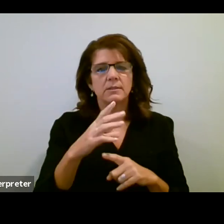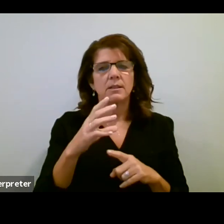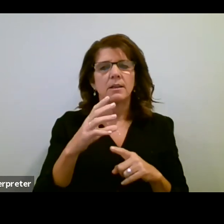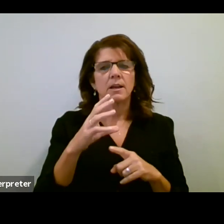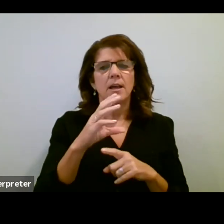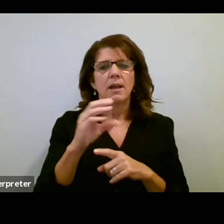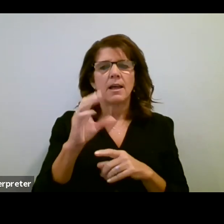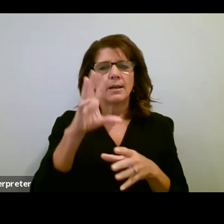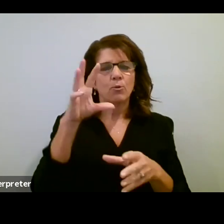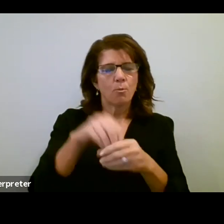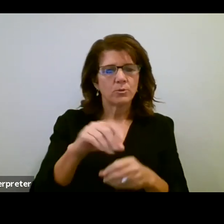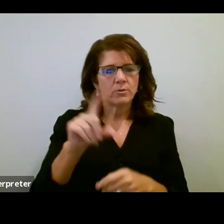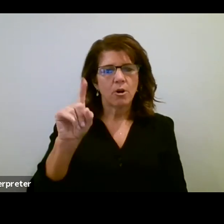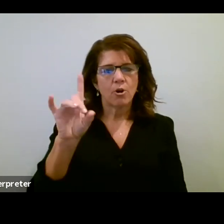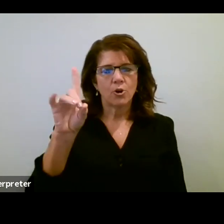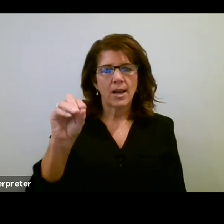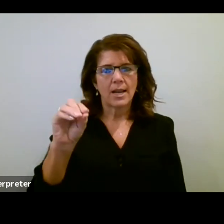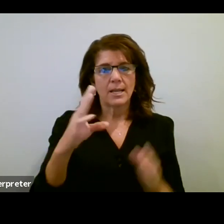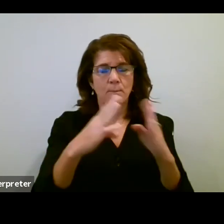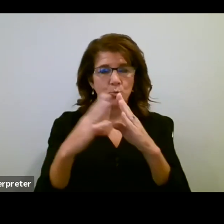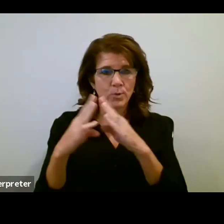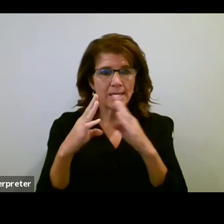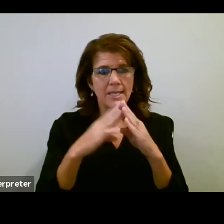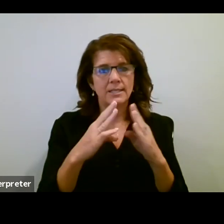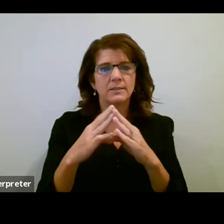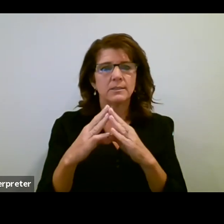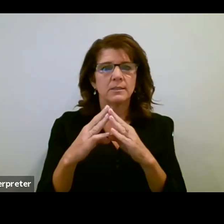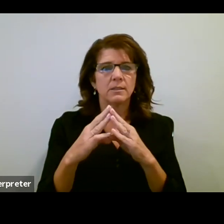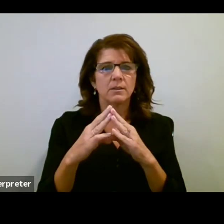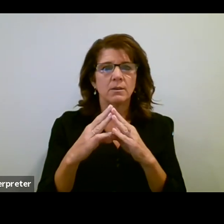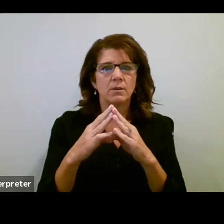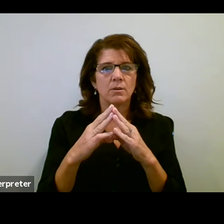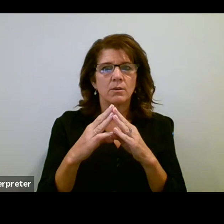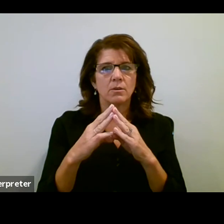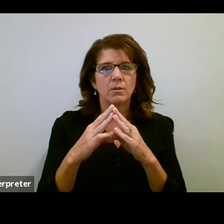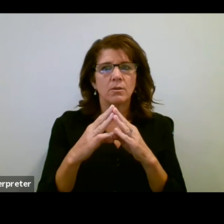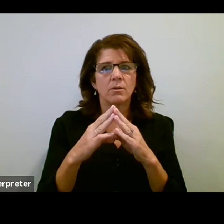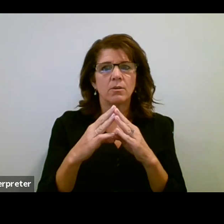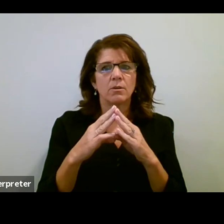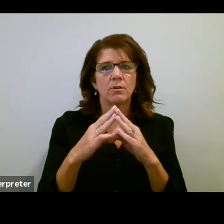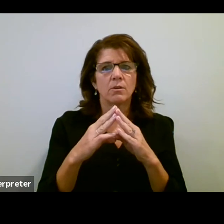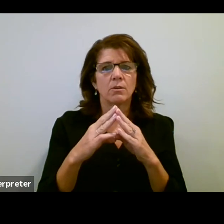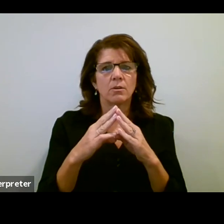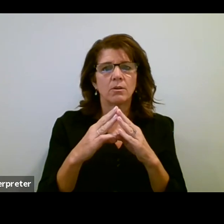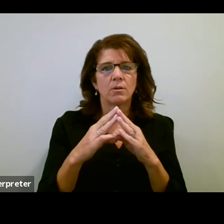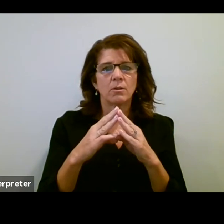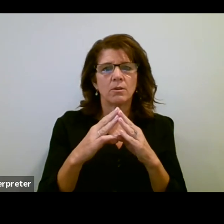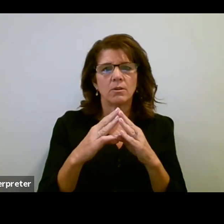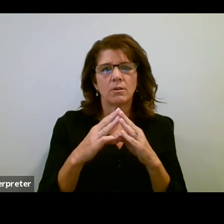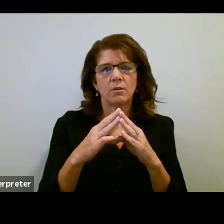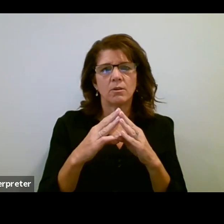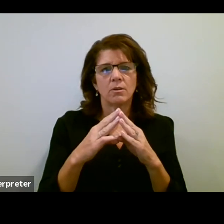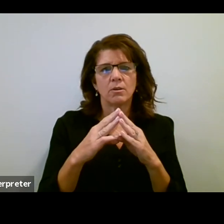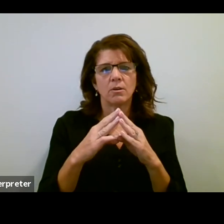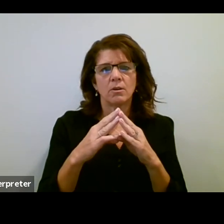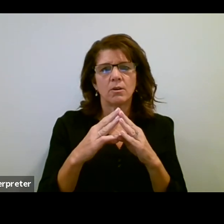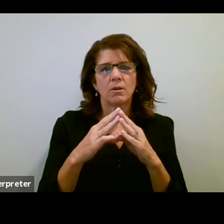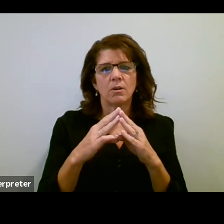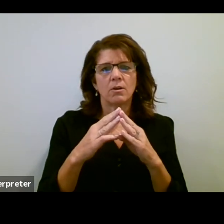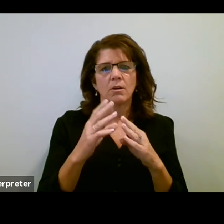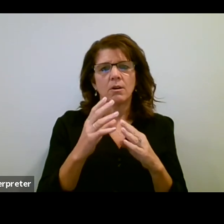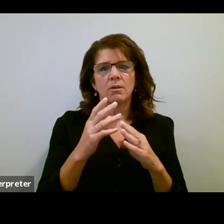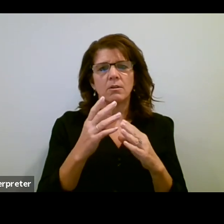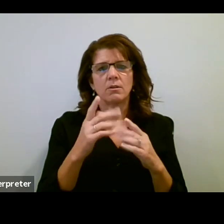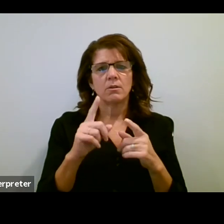al programa de ciudades amigables de la Organización Mundial de la Salud, entre otras. Por supuesto, no puedo dejar de referirme